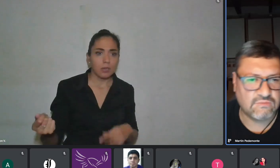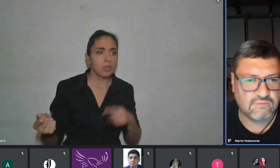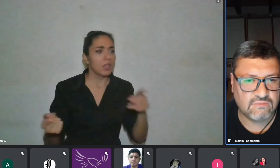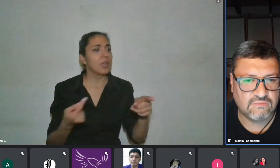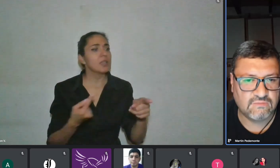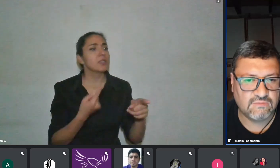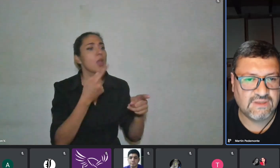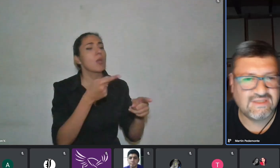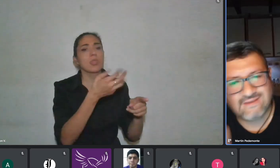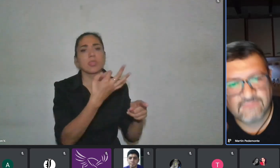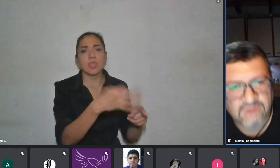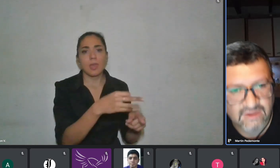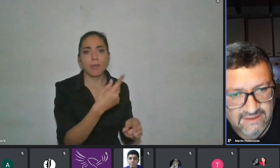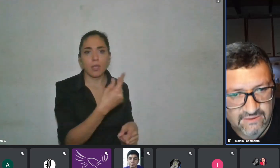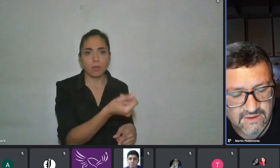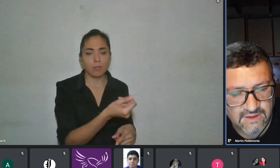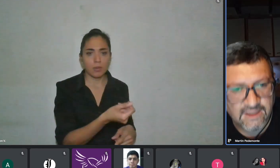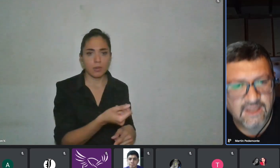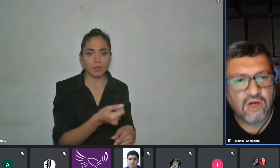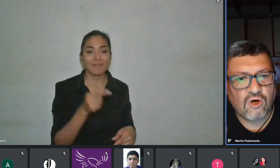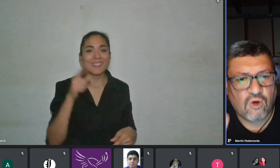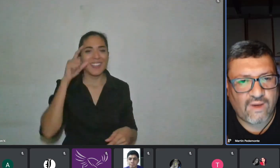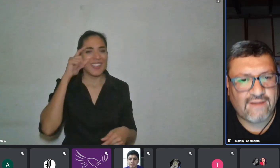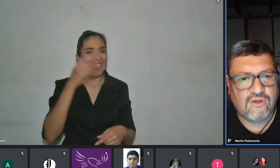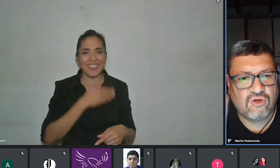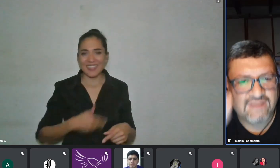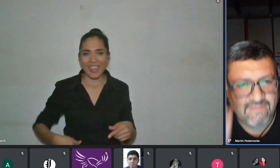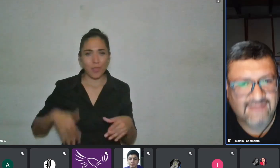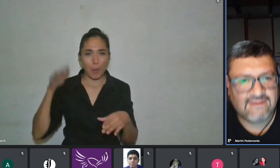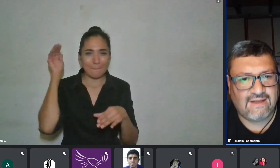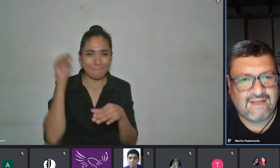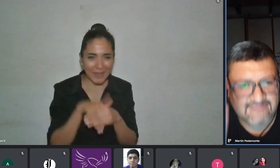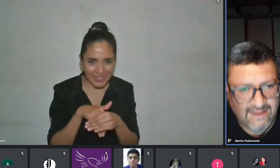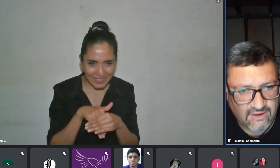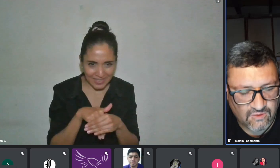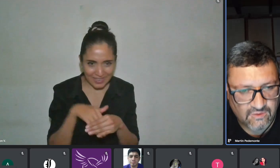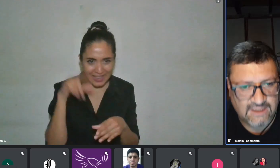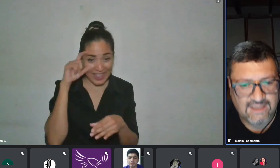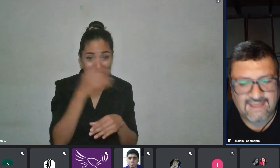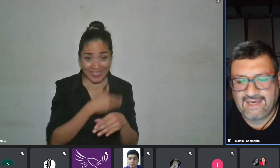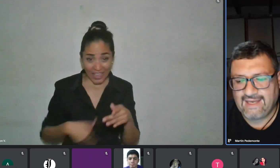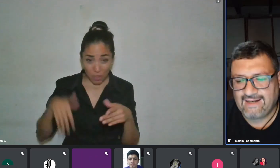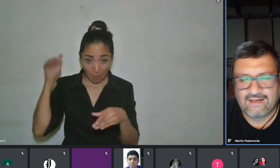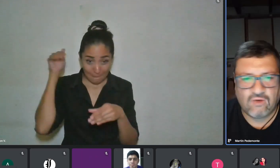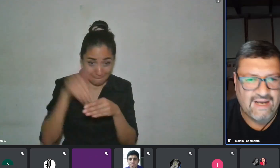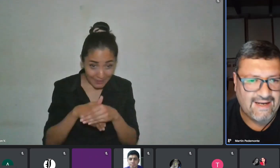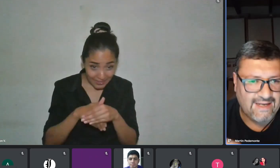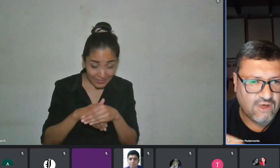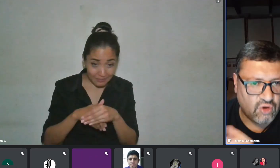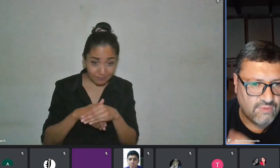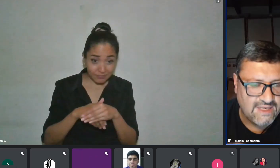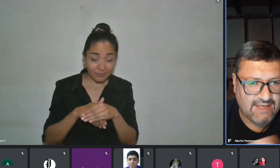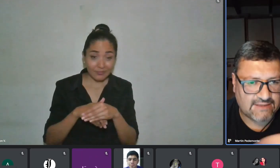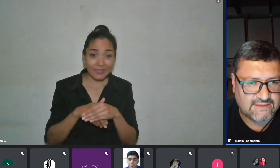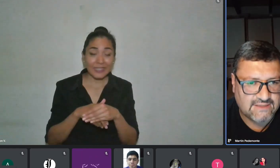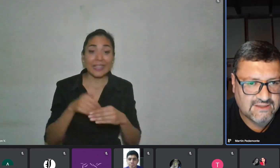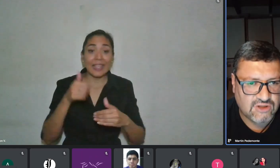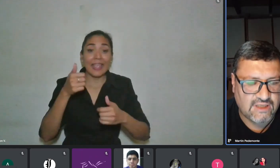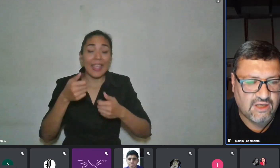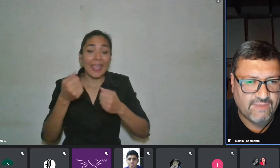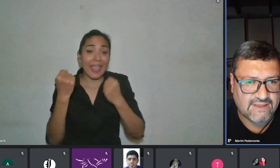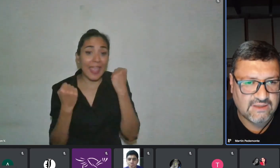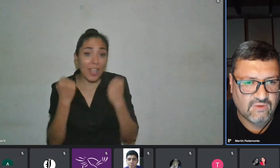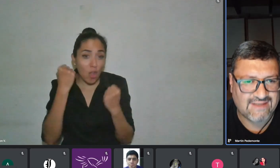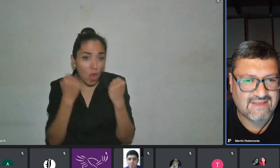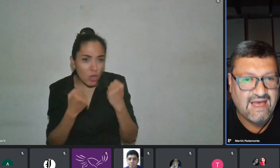vos. Ya se metió el Estado. Cuando se mete el Estado en regular la economía y las transacciones